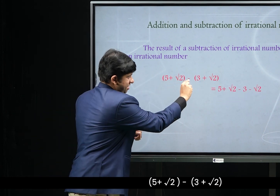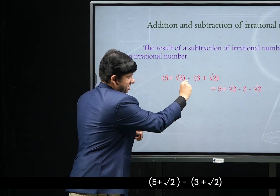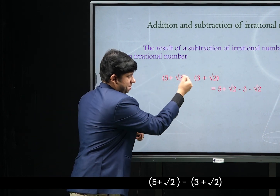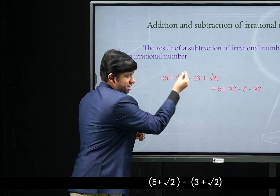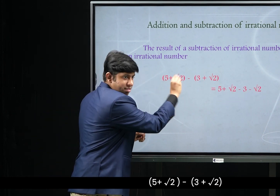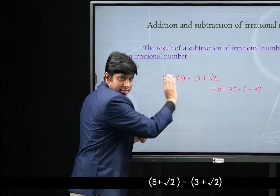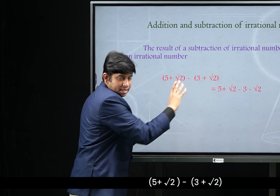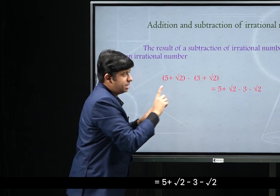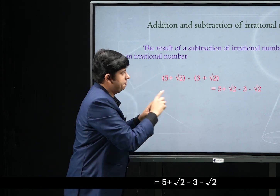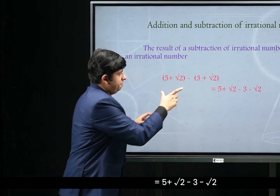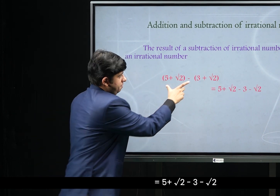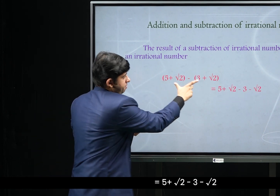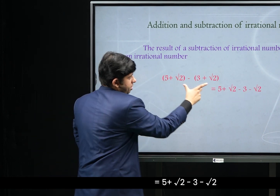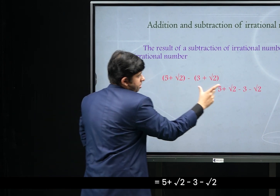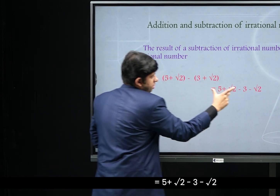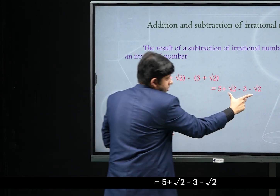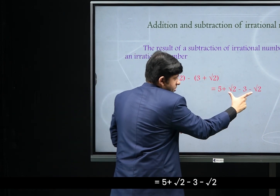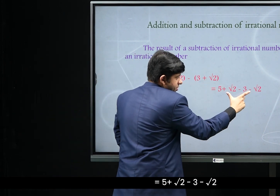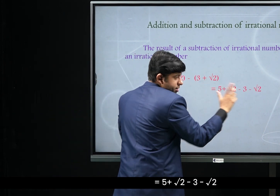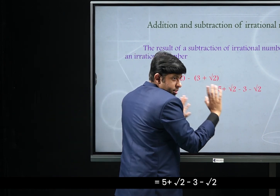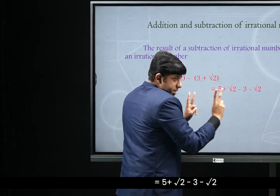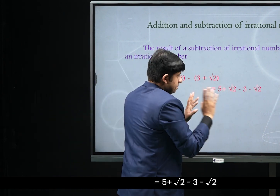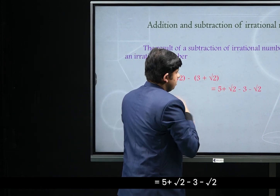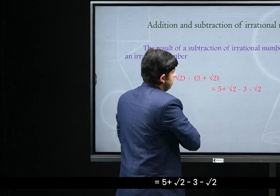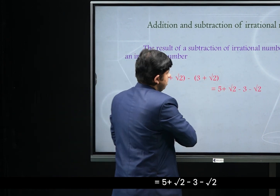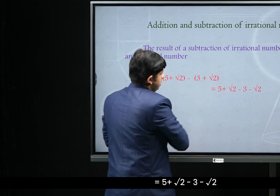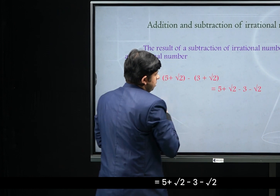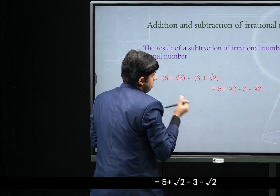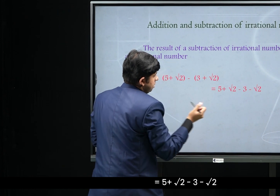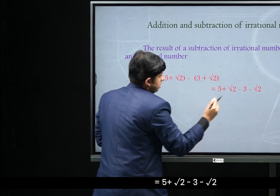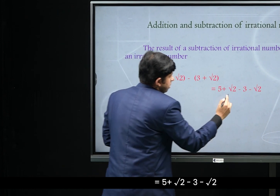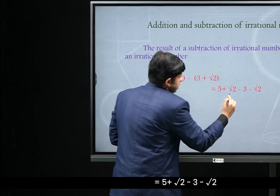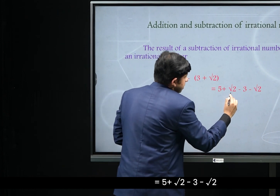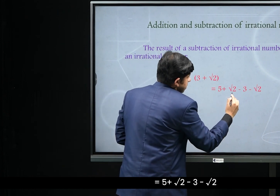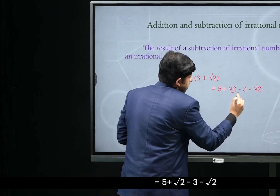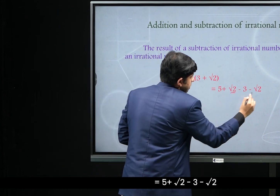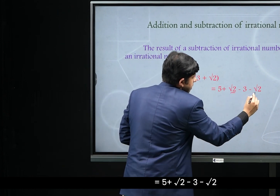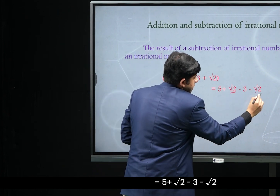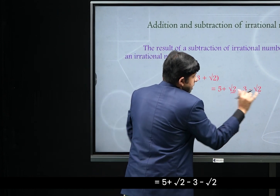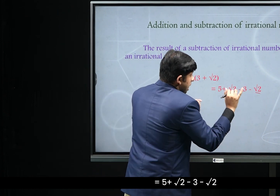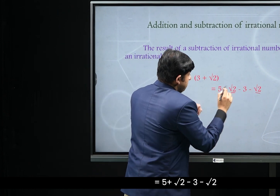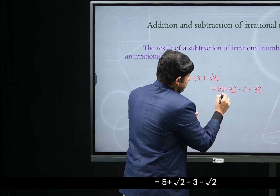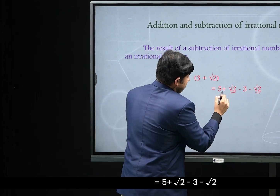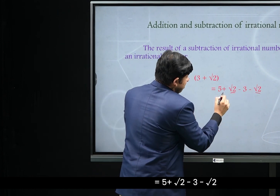ವರ್ಗಮೂಲ 2 5 ವರ್ಗಮೂಲ 2 - 3 - ವರ್ಗಮೂಲ 2